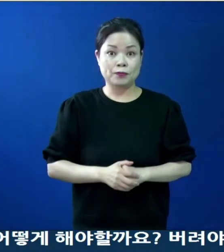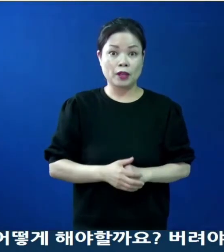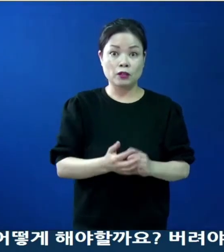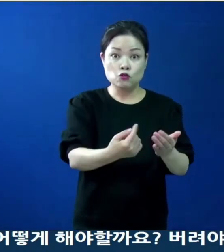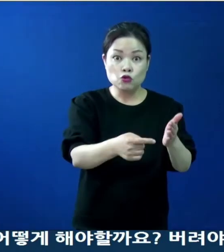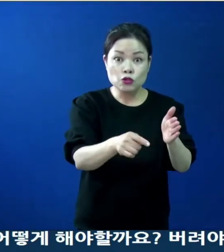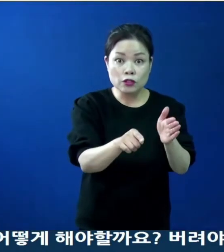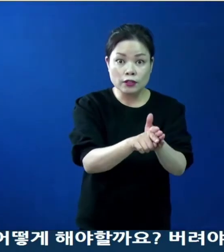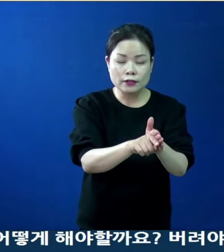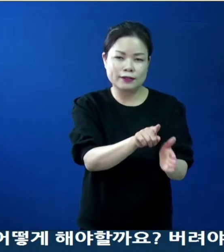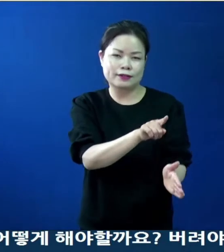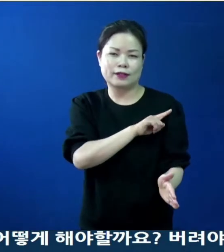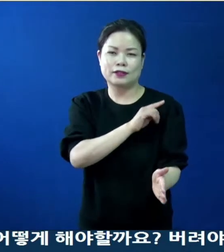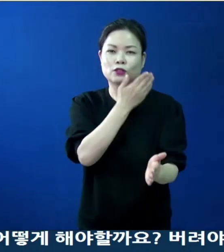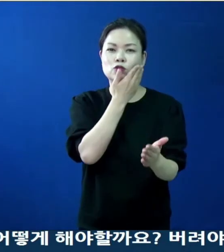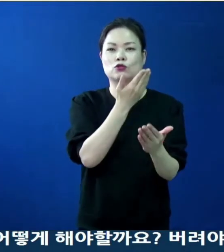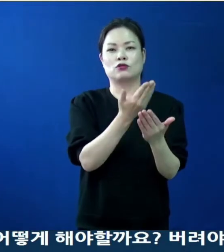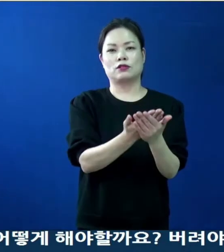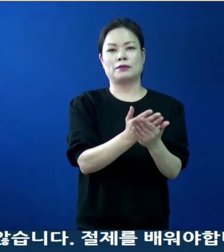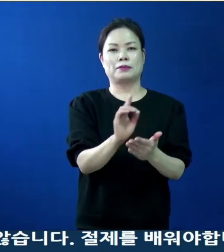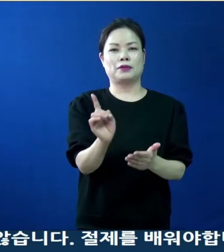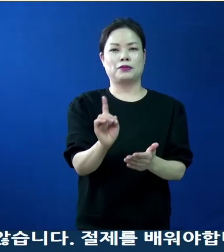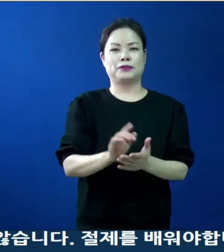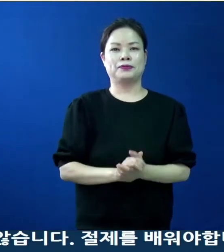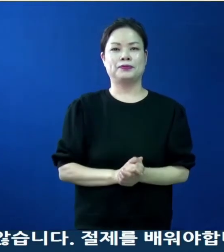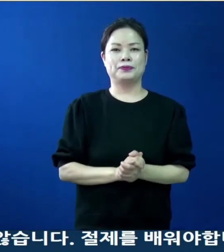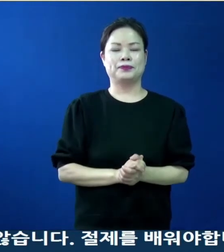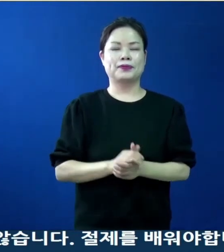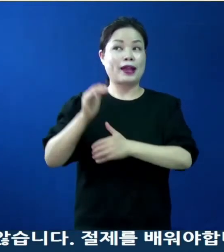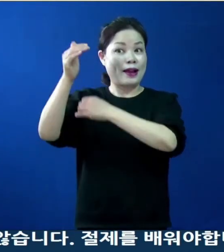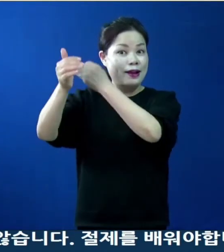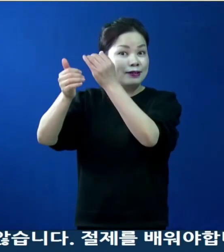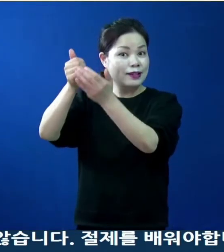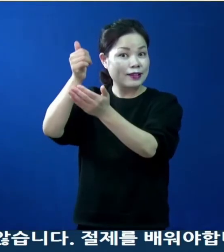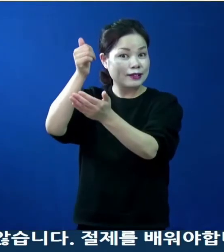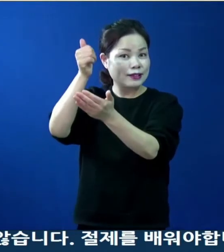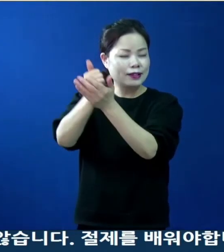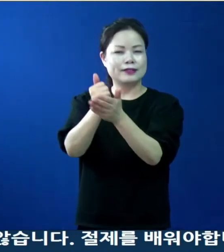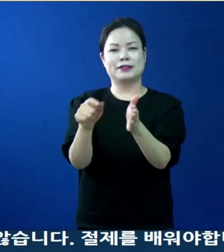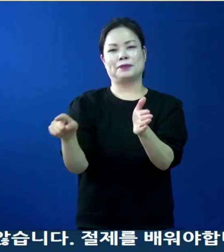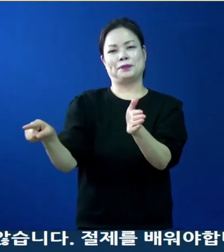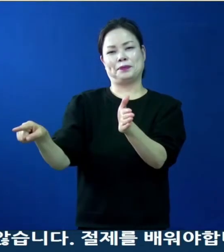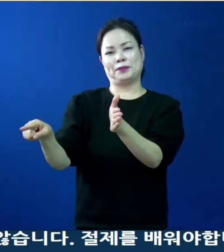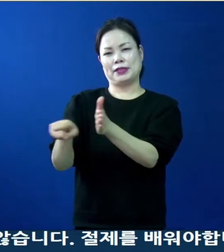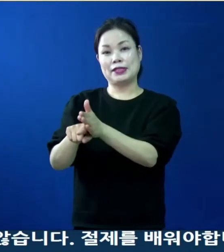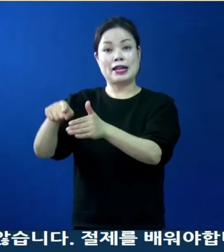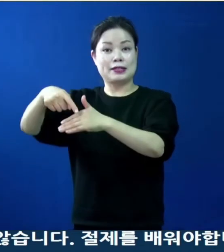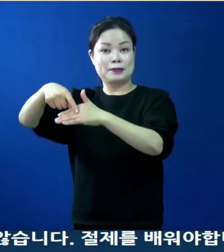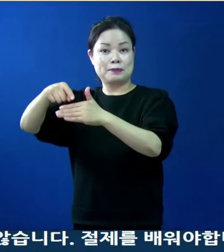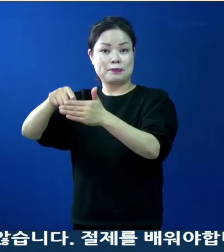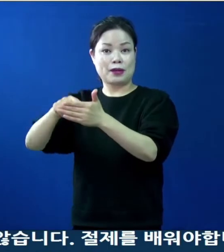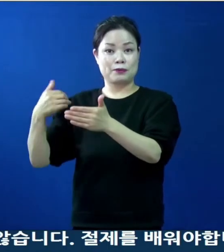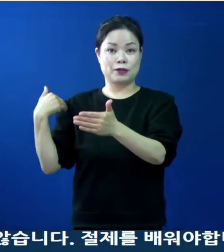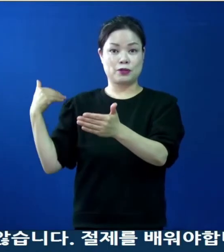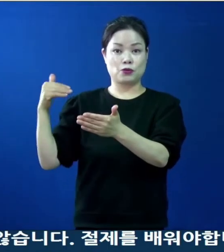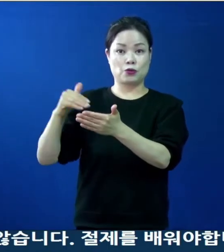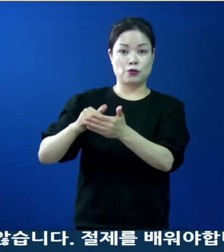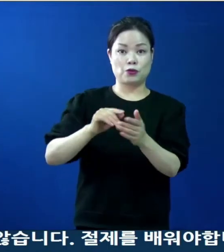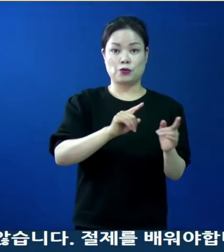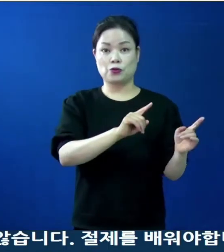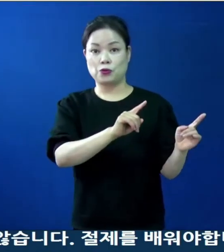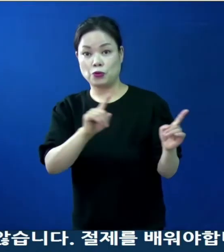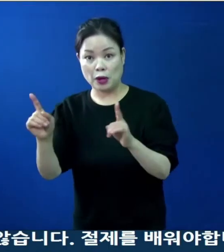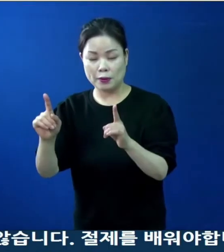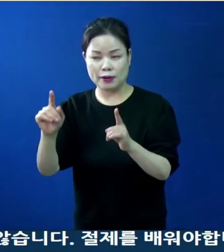그러기 위해서 여러분, 가장 중요한 것이 무엇이냐면 하나님을 신뢰하는 마음을 회복해야 합니다.